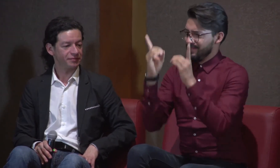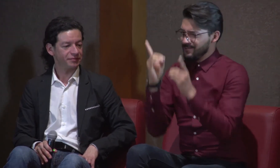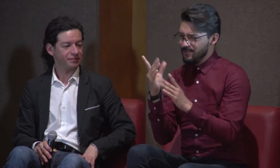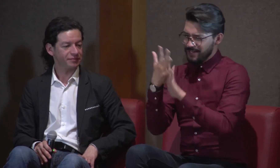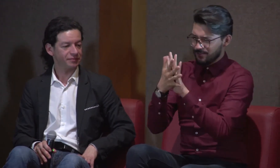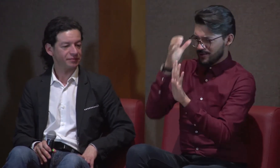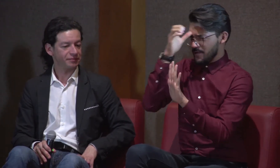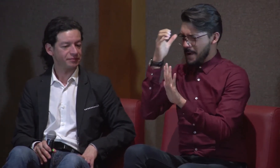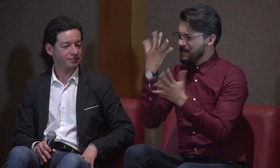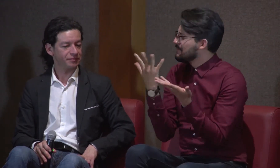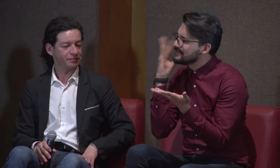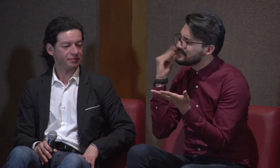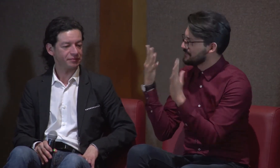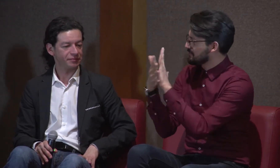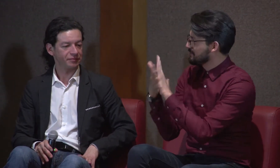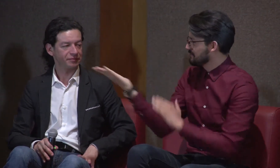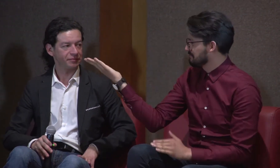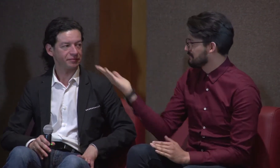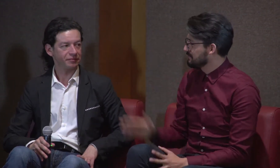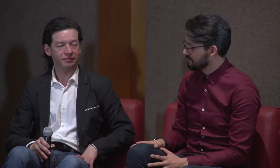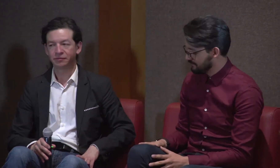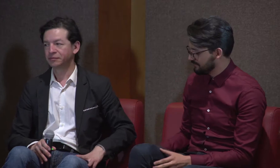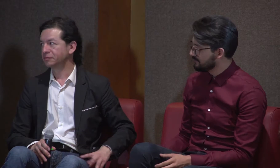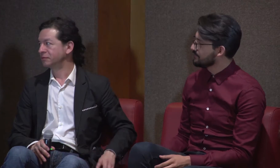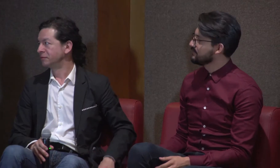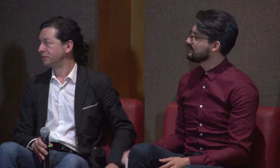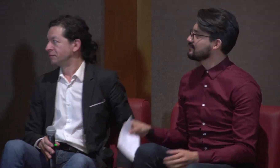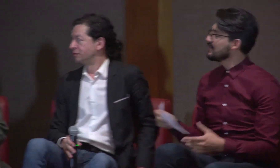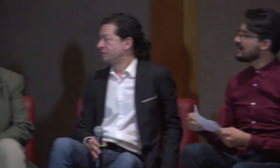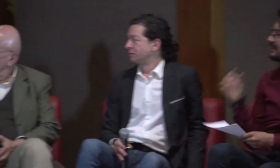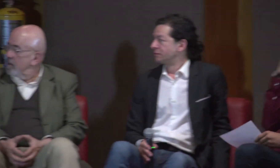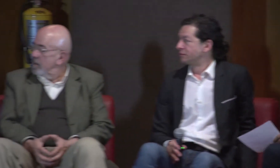¿Cómo lo hicieron? ¿Qué decisión tomaron frente a este concepto? Cuéntanos, por favor.